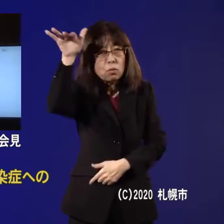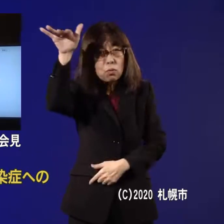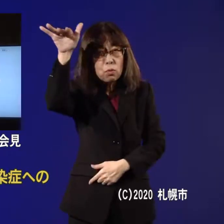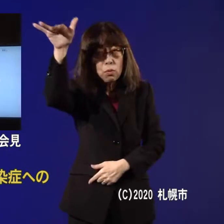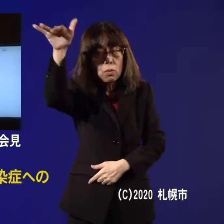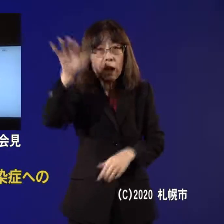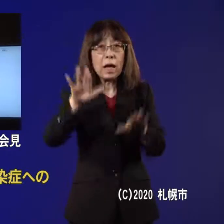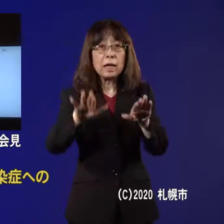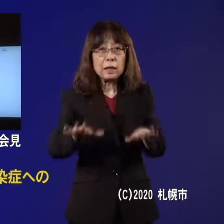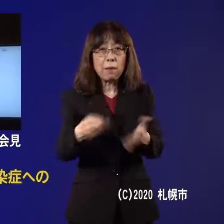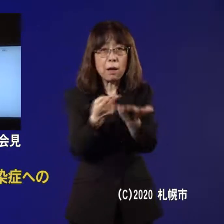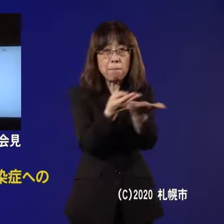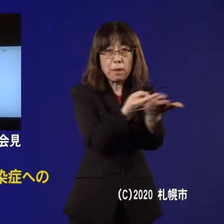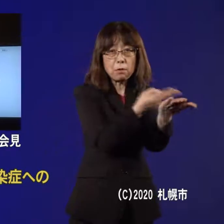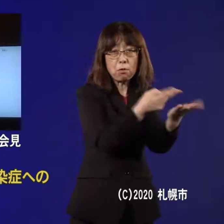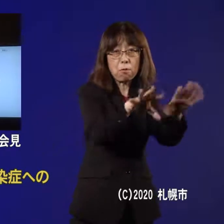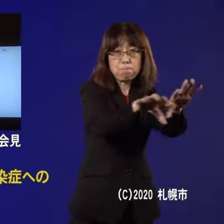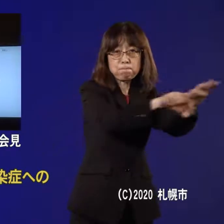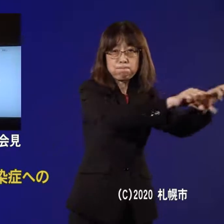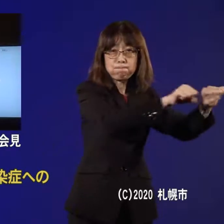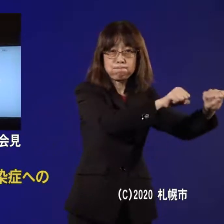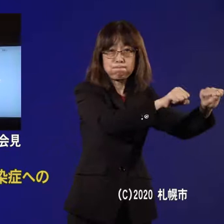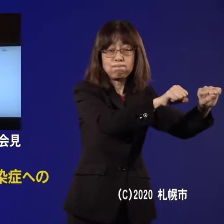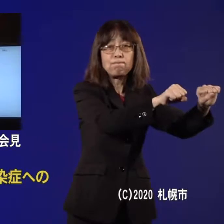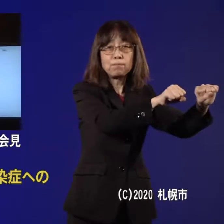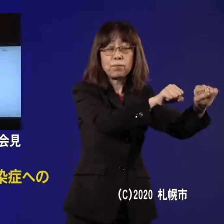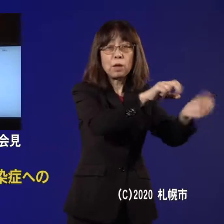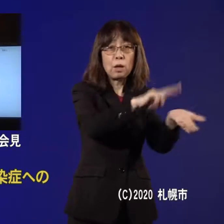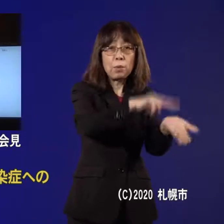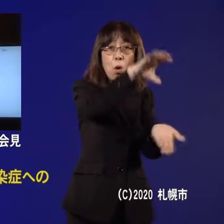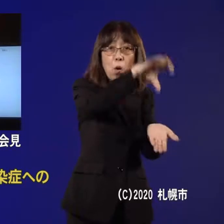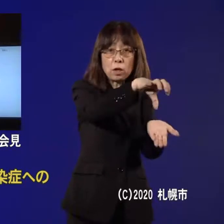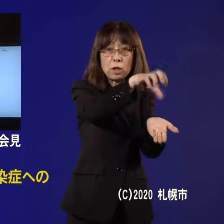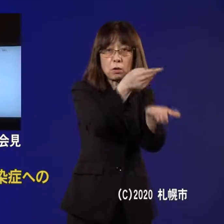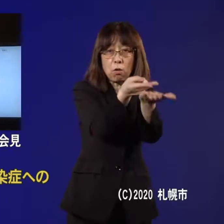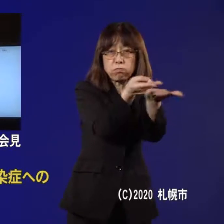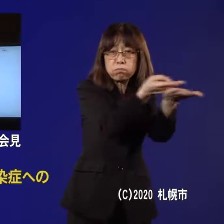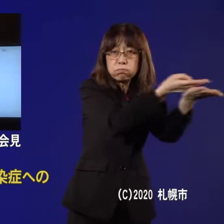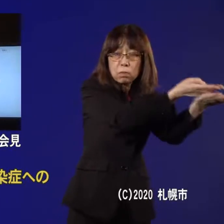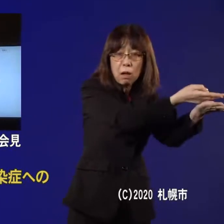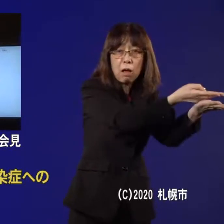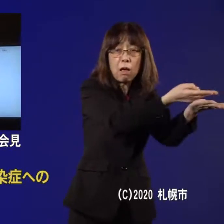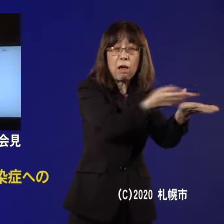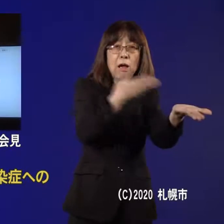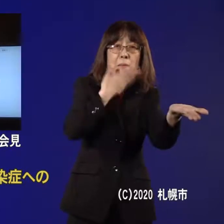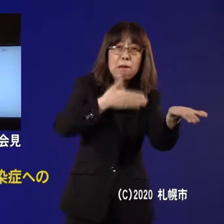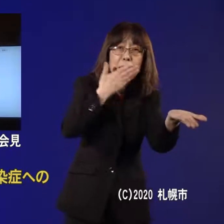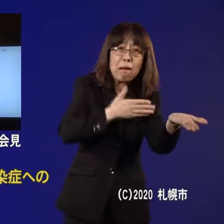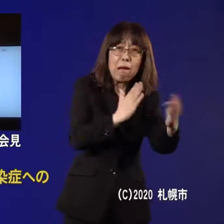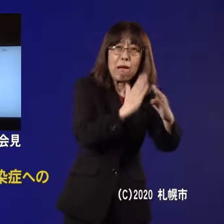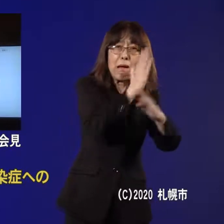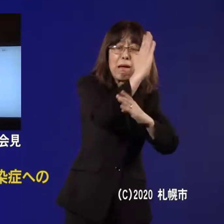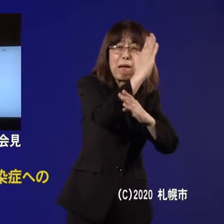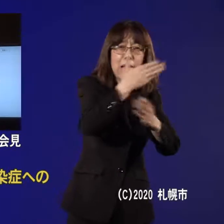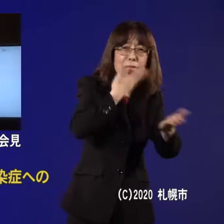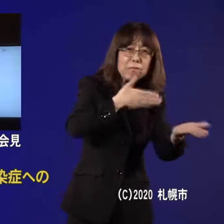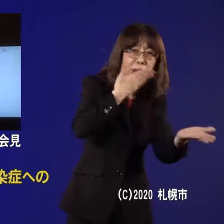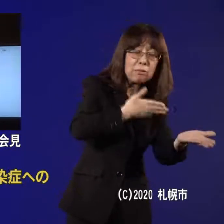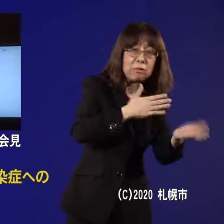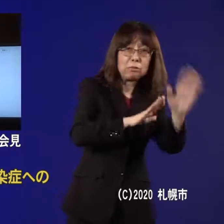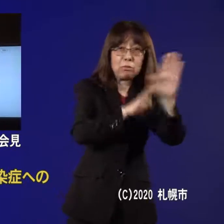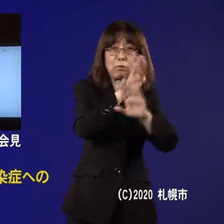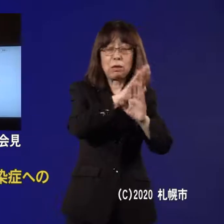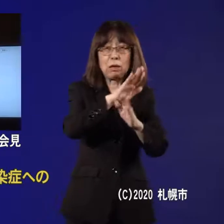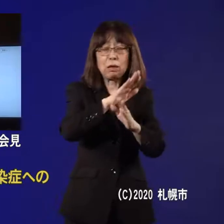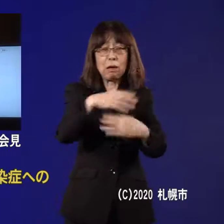確保している病院の病床、ここがオーバーフローするということが想定をされます。そ